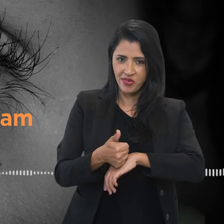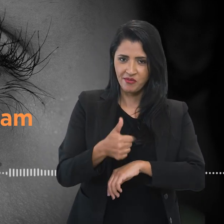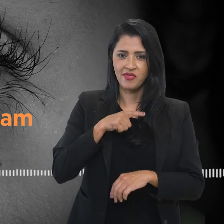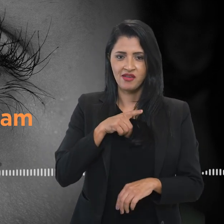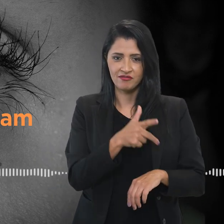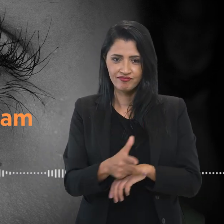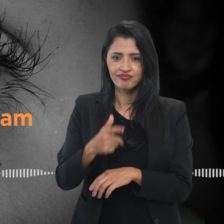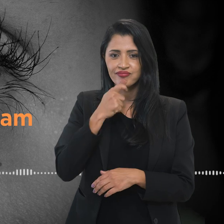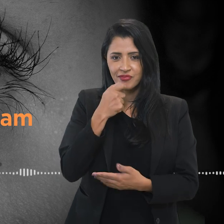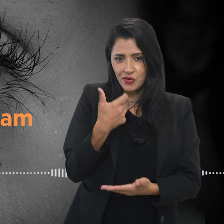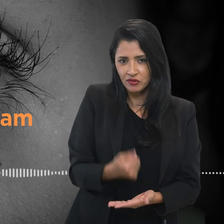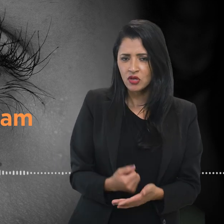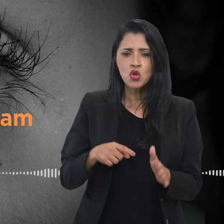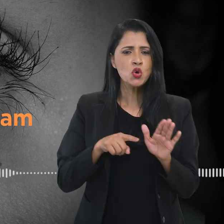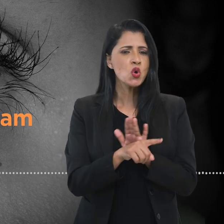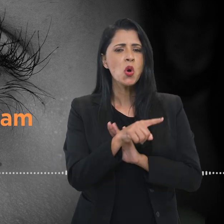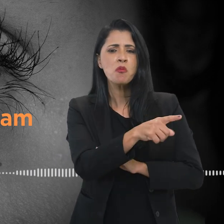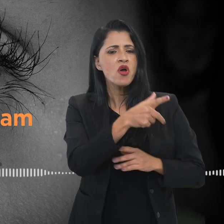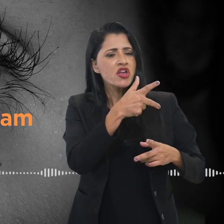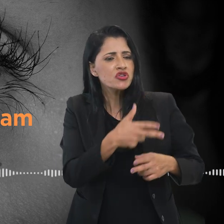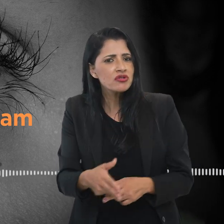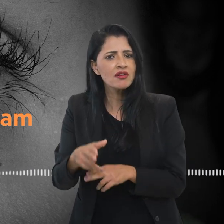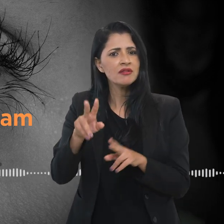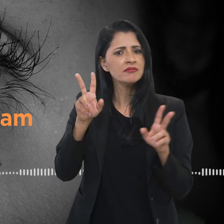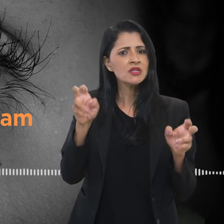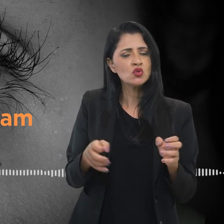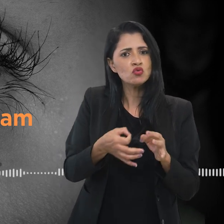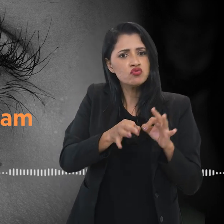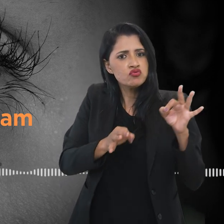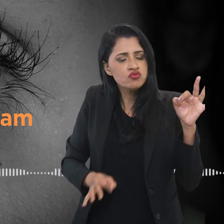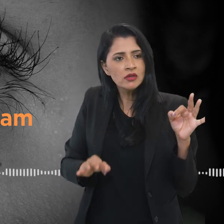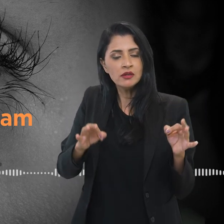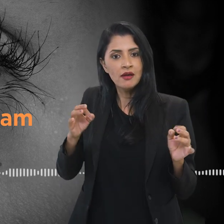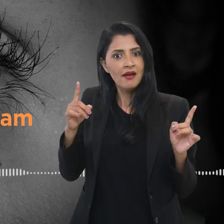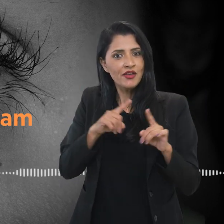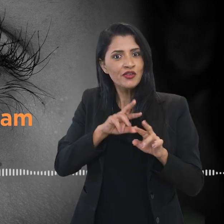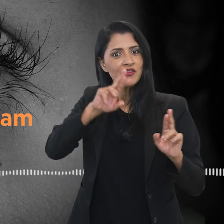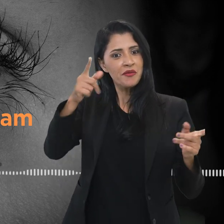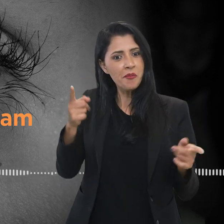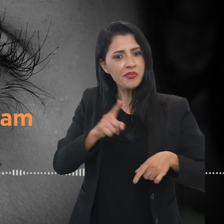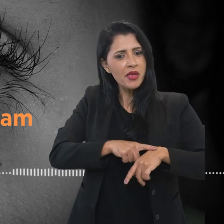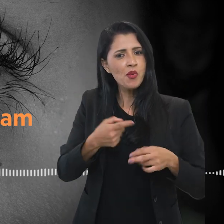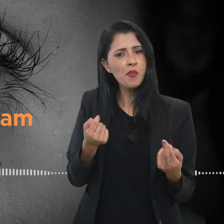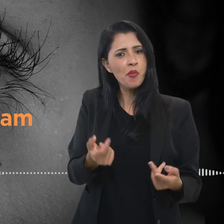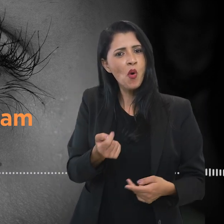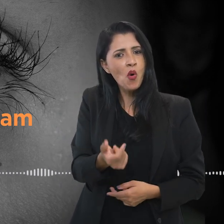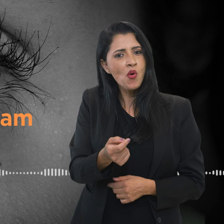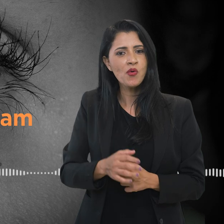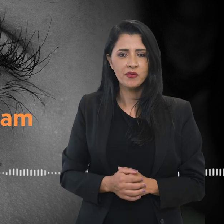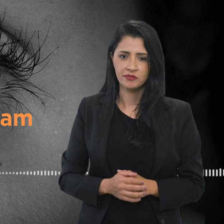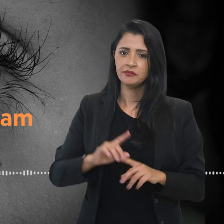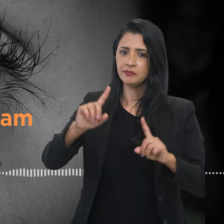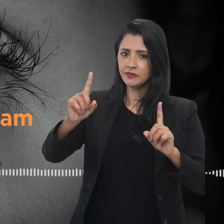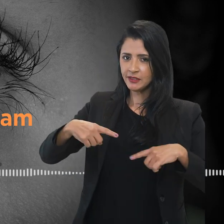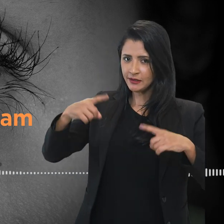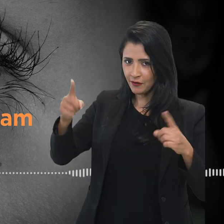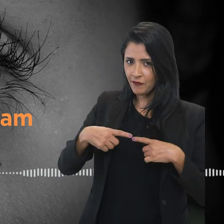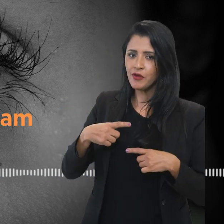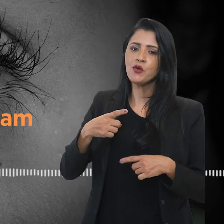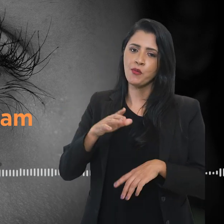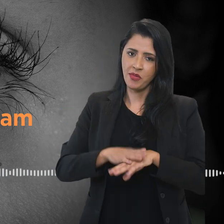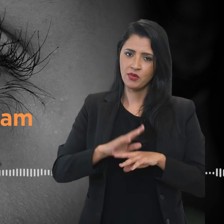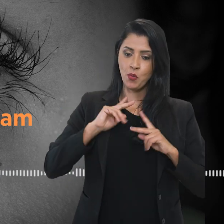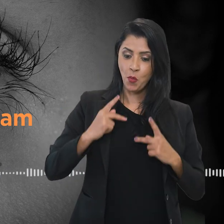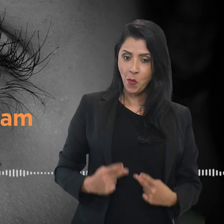temporada. Como é que foi para você editar um assunto tão grande, tão complexo em tão pouco tempo? Foi um desafio do ponto de vista